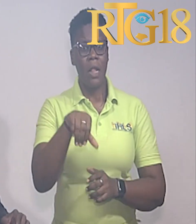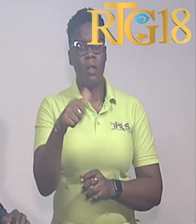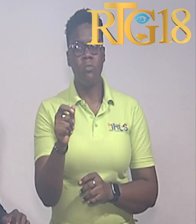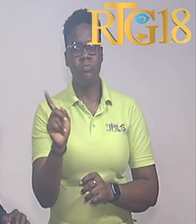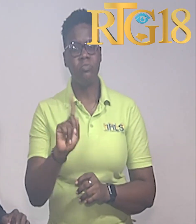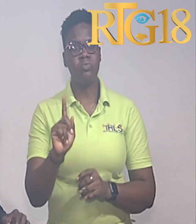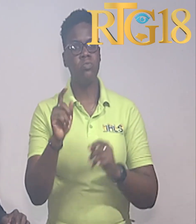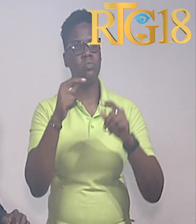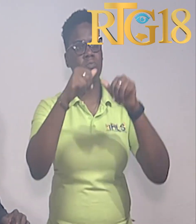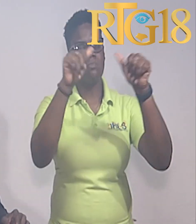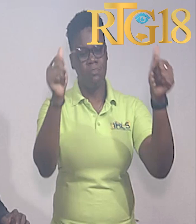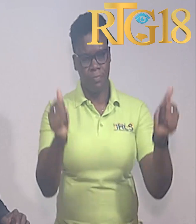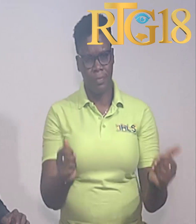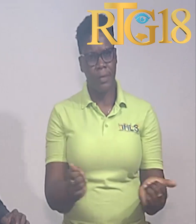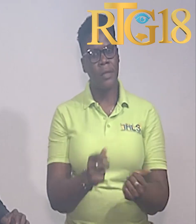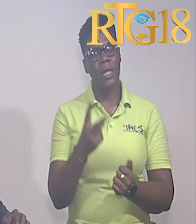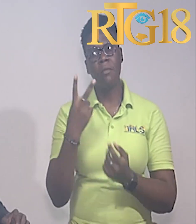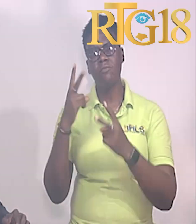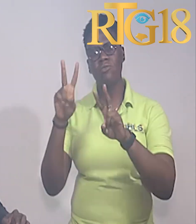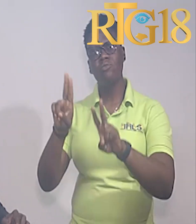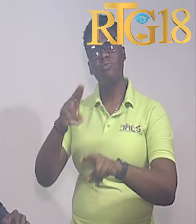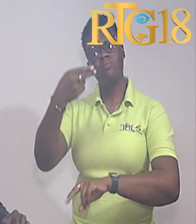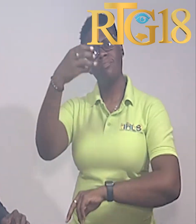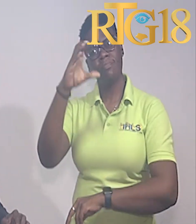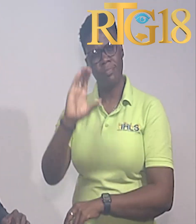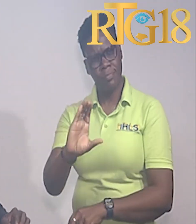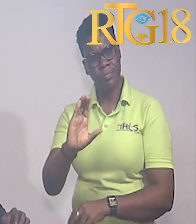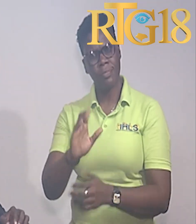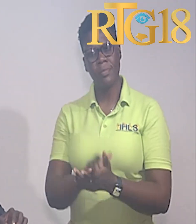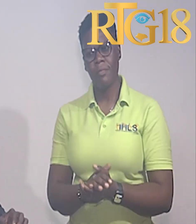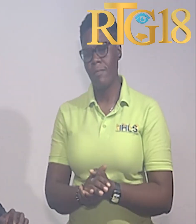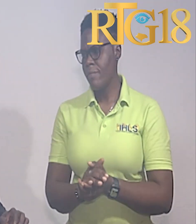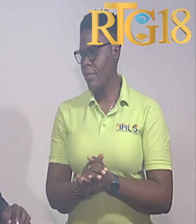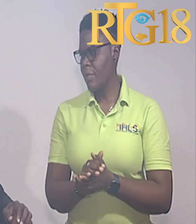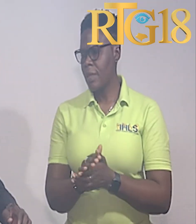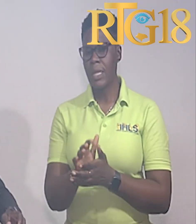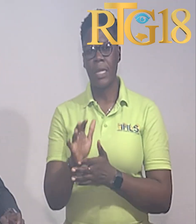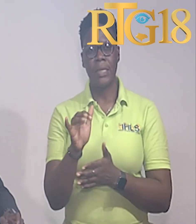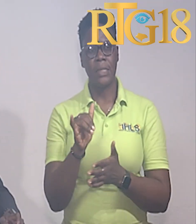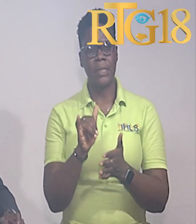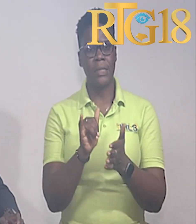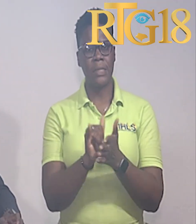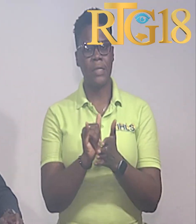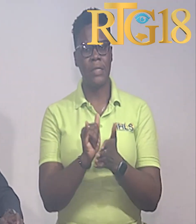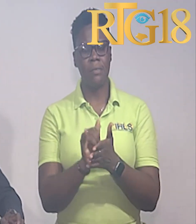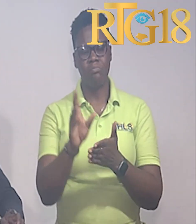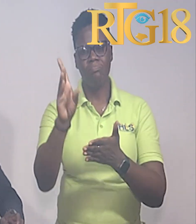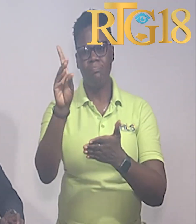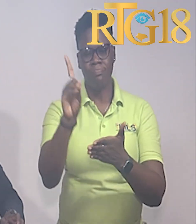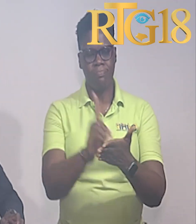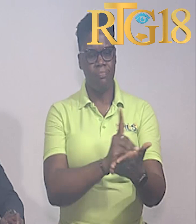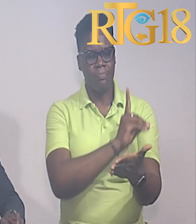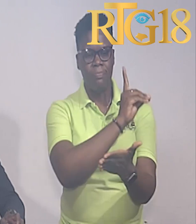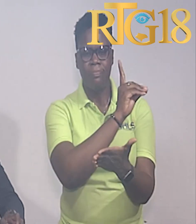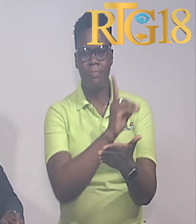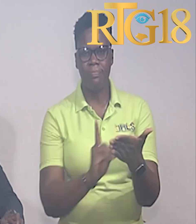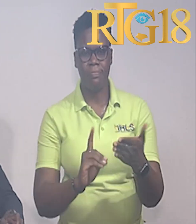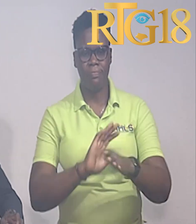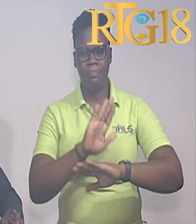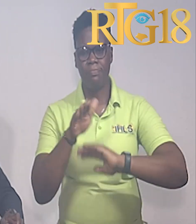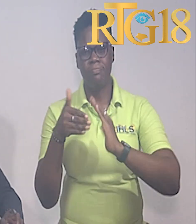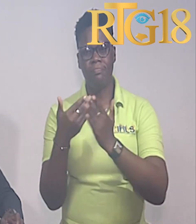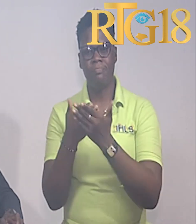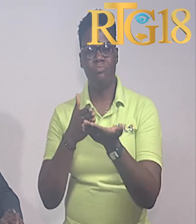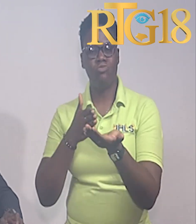indice pour les gens qui ont une déficience intellectuelle, eh bien, c'est passé en bas pied tout droit à